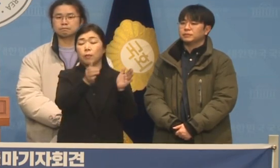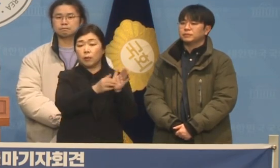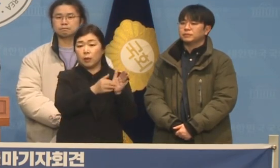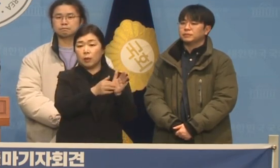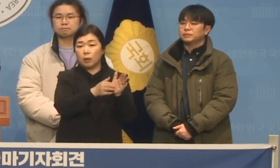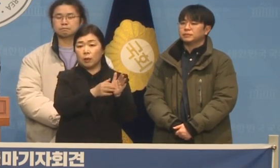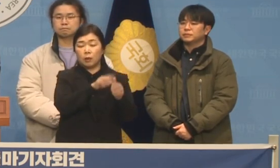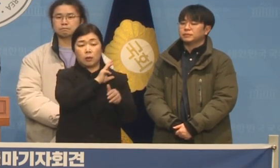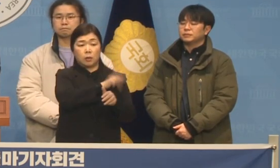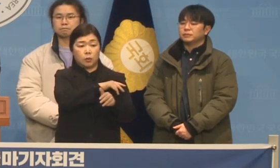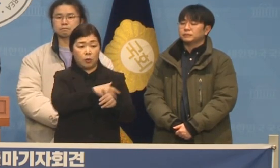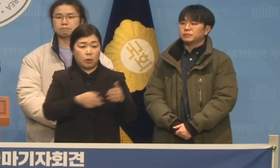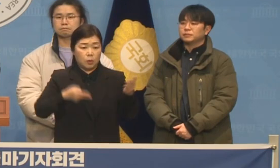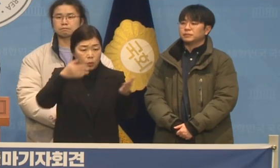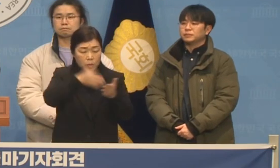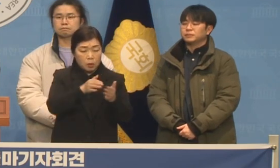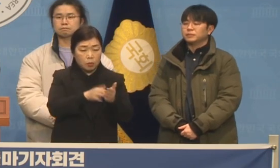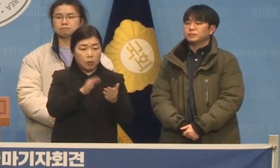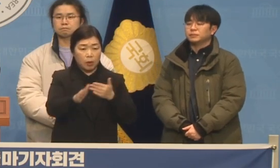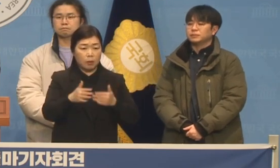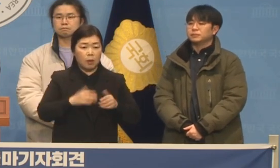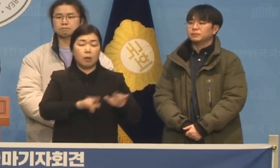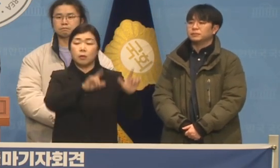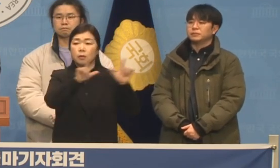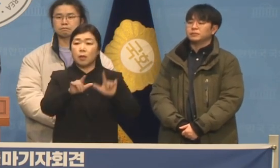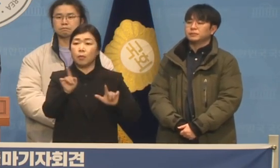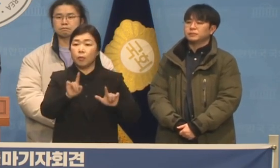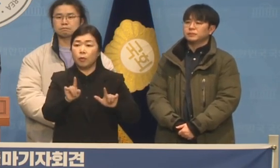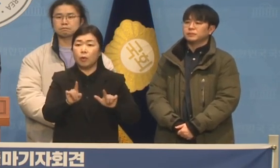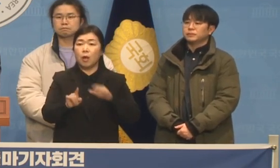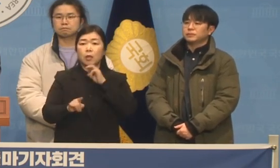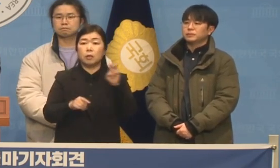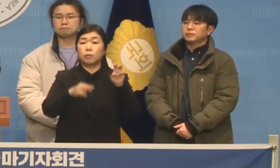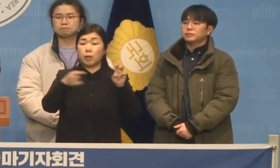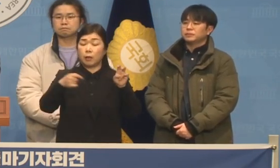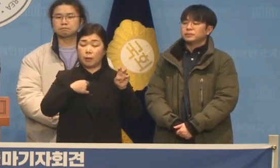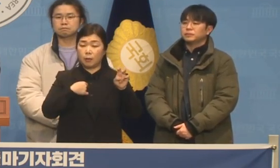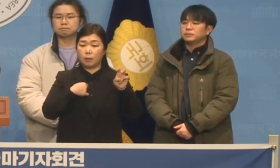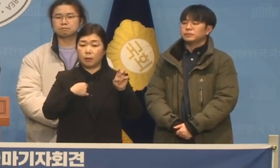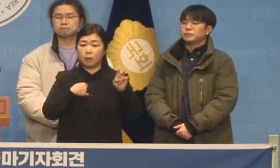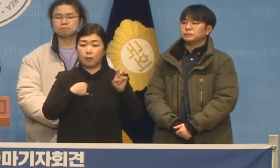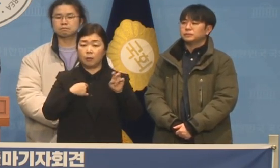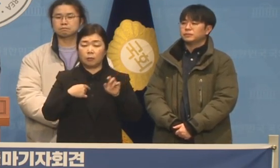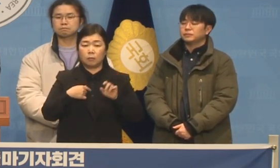삶은 주거권 보장을 위한 시민활동가로서 그리고 어느덧